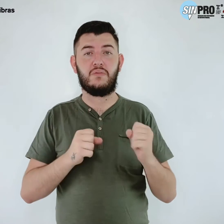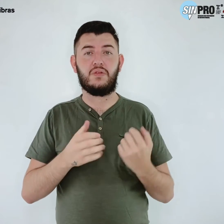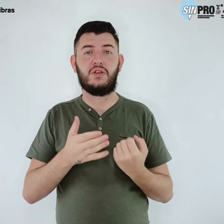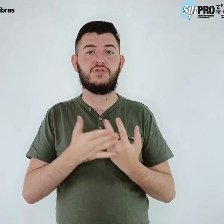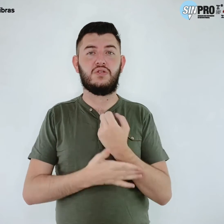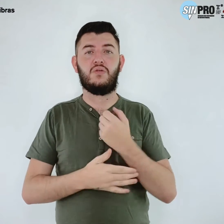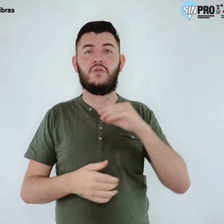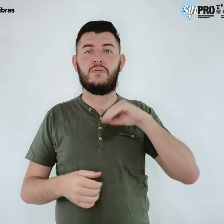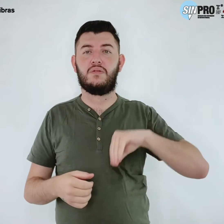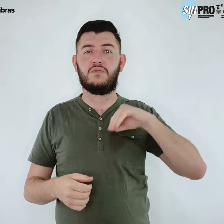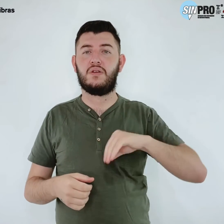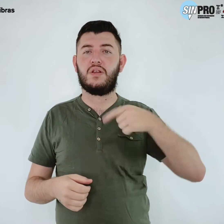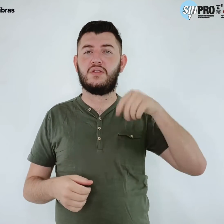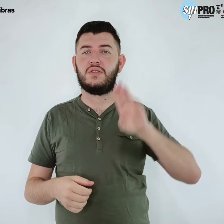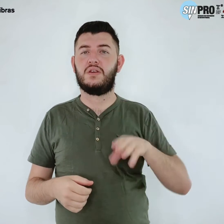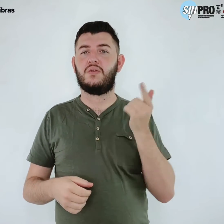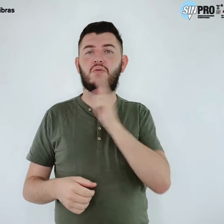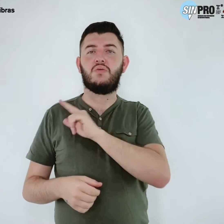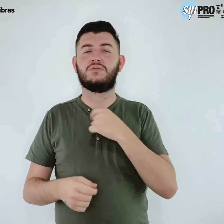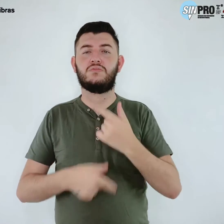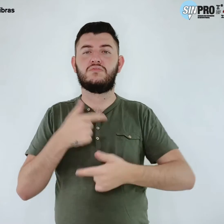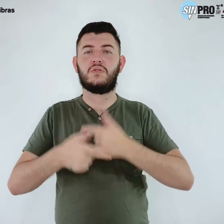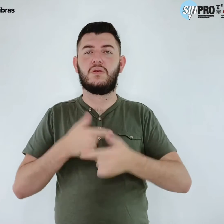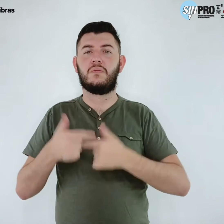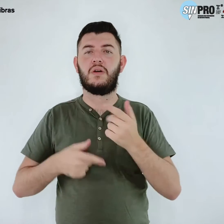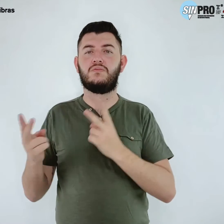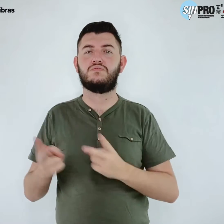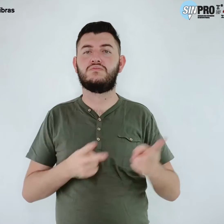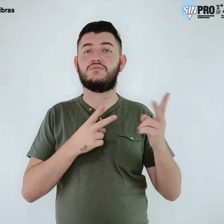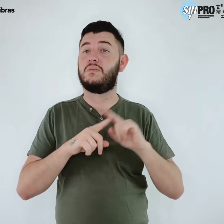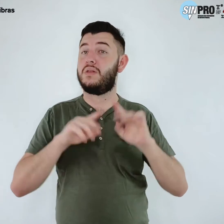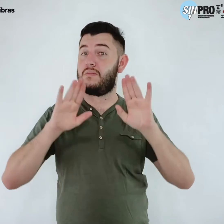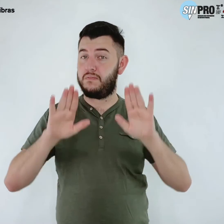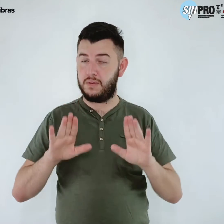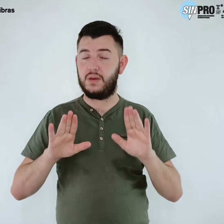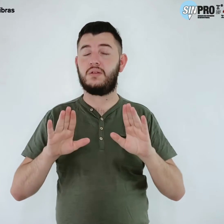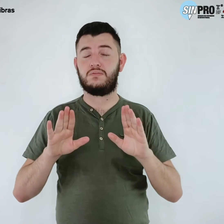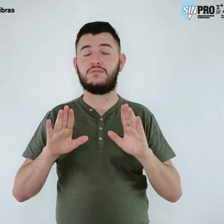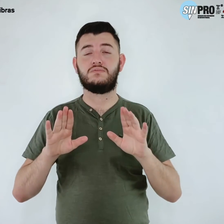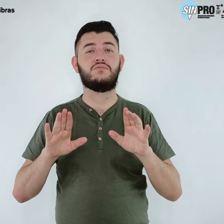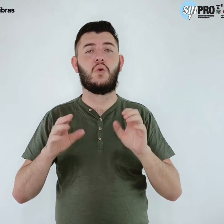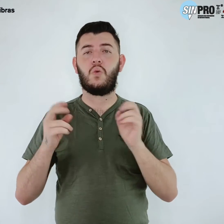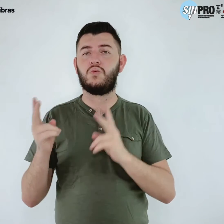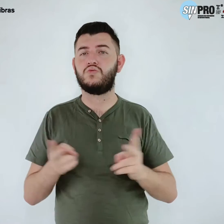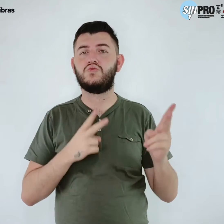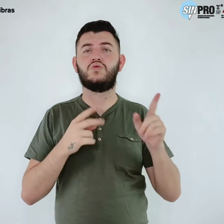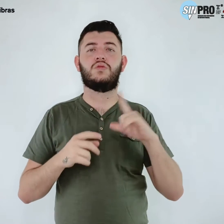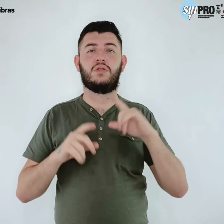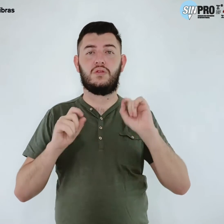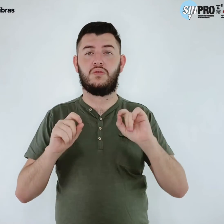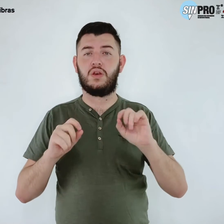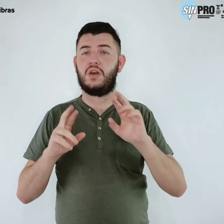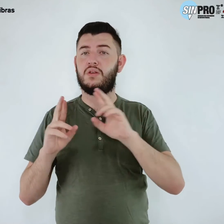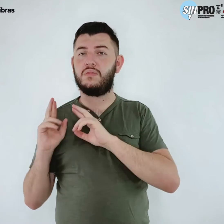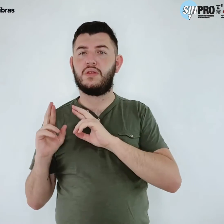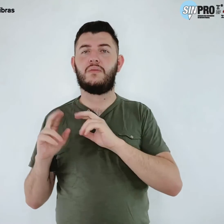e afetar o poder de compra do salário de quem conseguiu ficar empregado. Mas ainda assim,